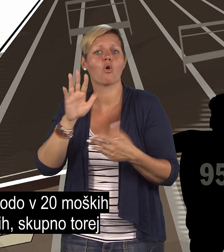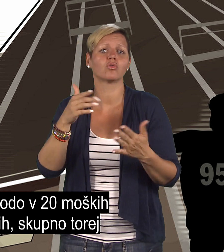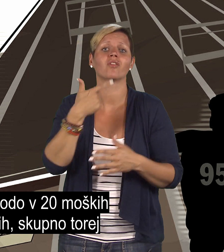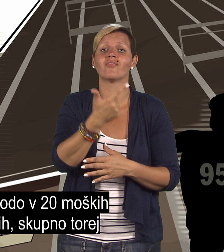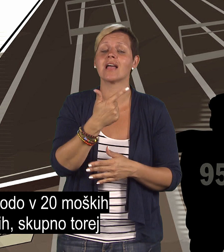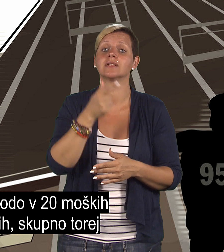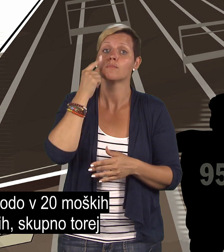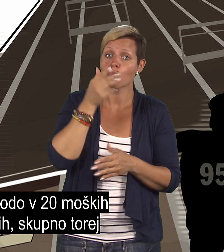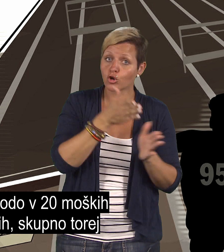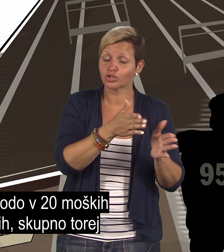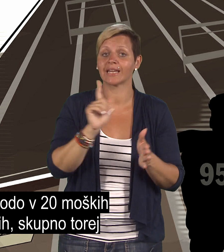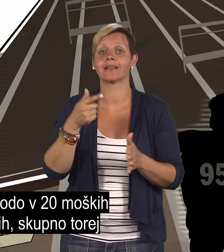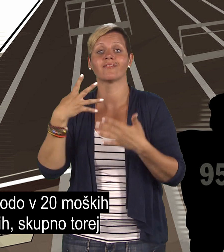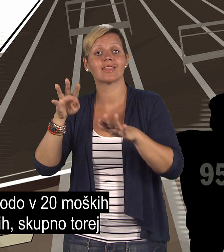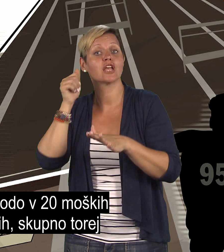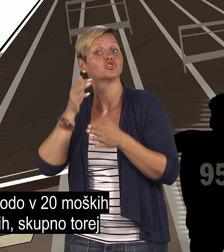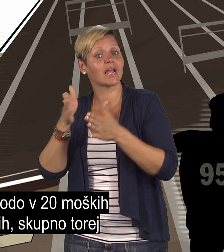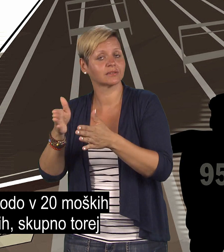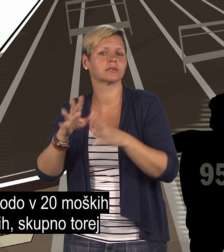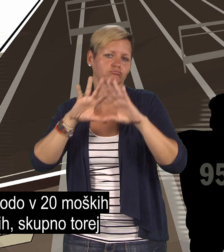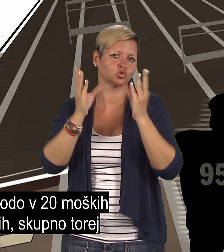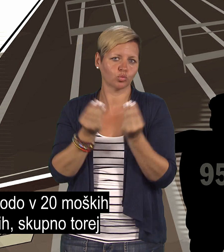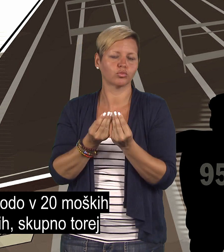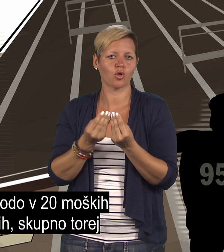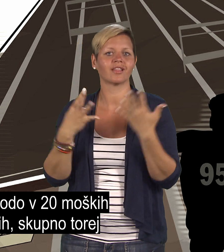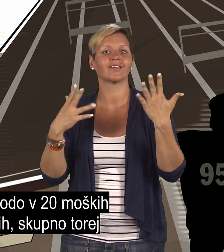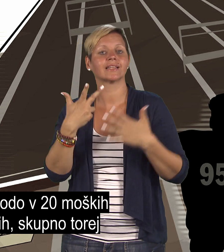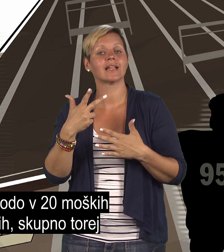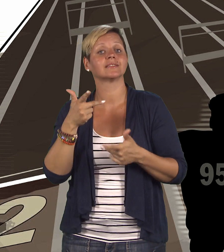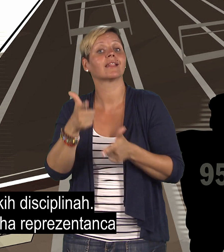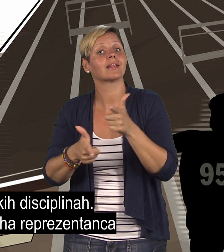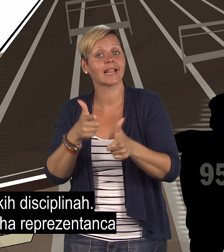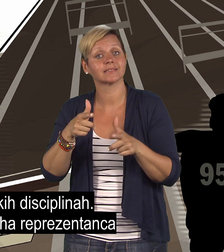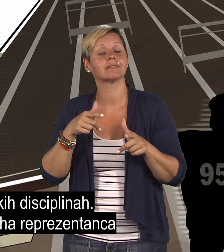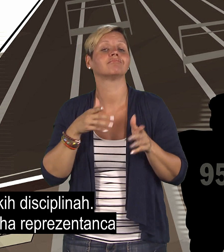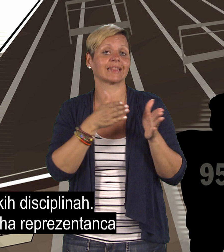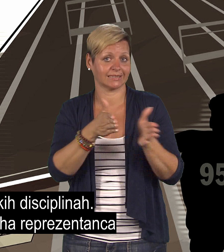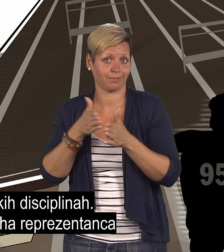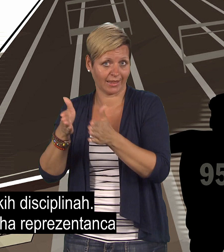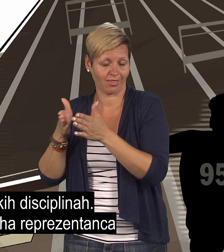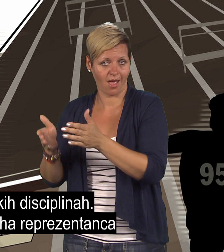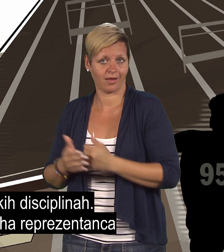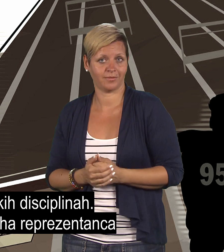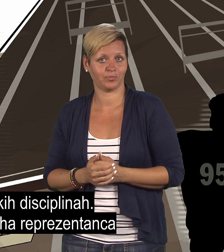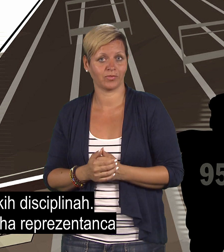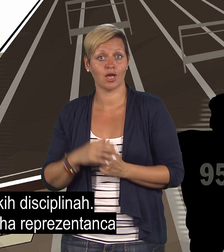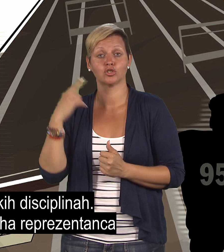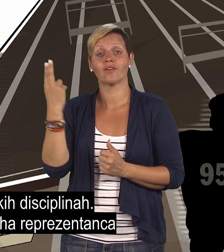Pomerili se bodo v 20 moških in 19 ženskih, skupno torej v 39 atletskih